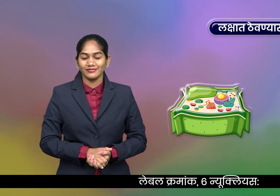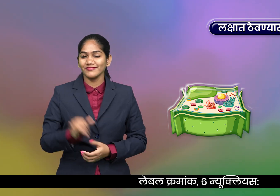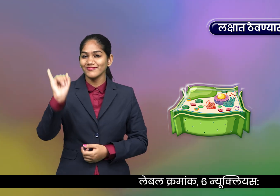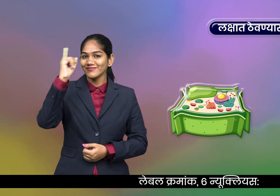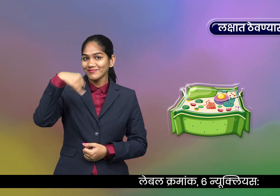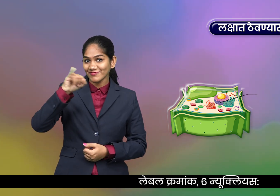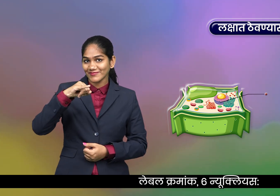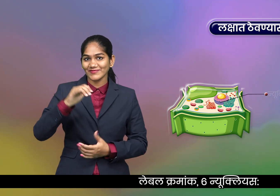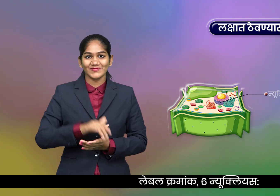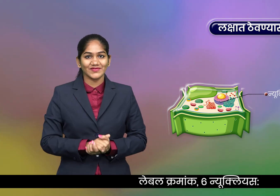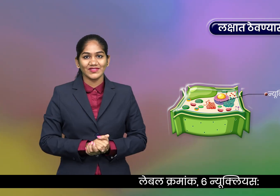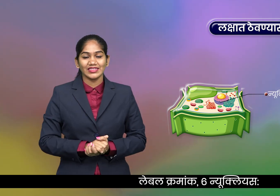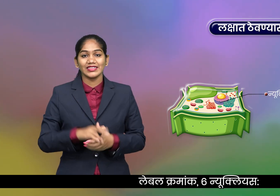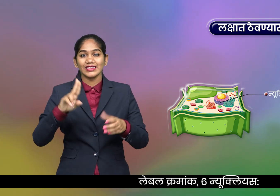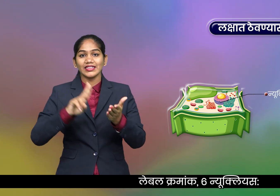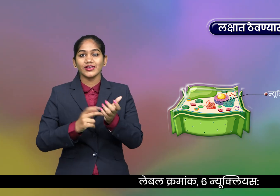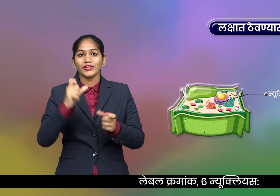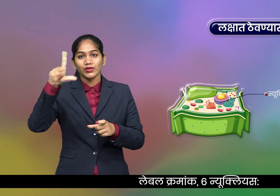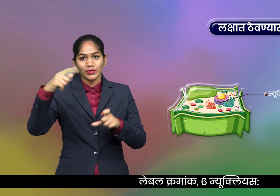लेबल क्रमांक 6, न्यूक्लियस.